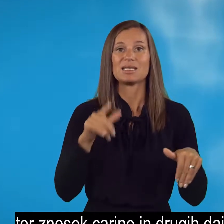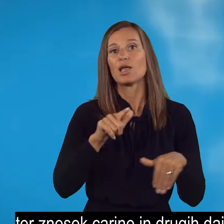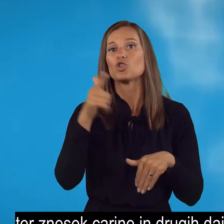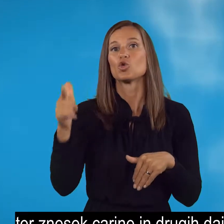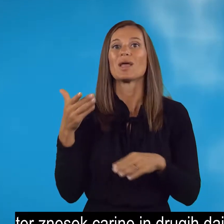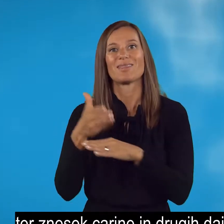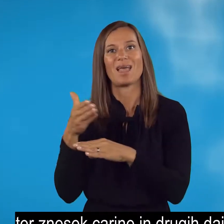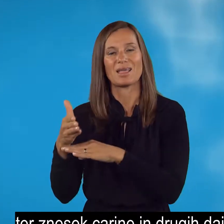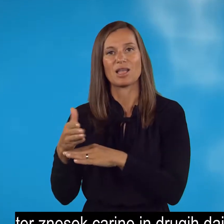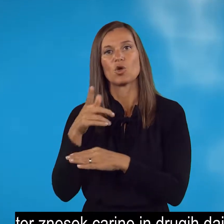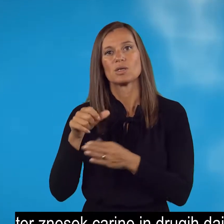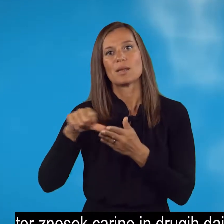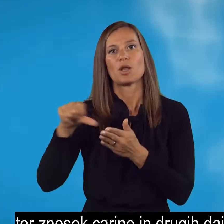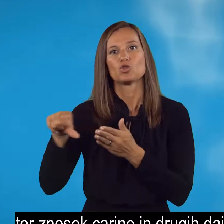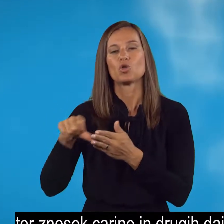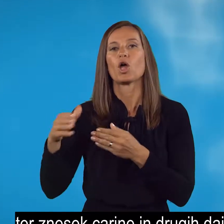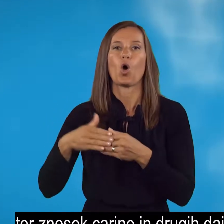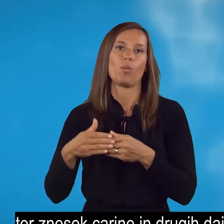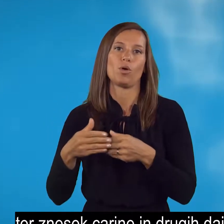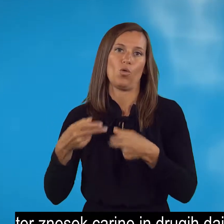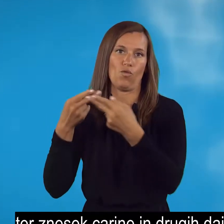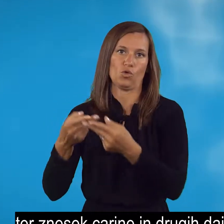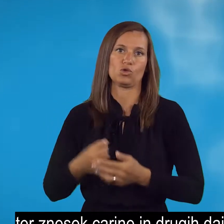in drugih dajatev, ki se plačujejo ob uvozu.